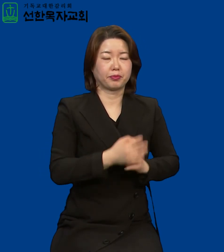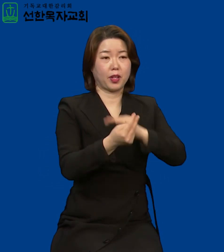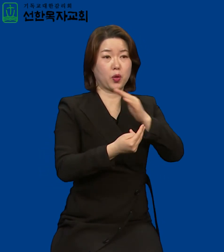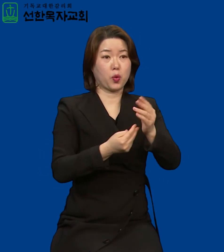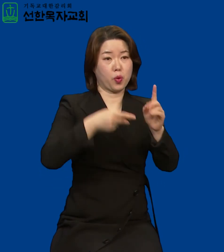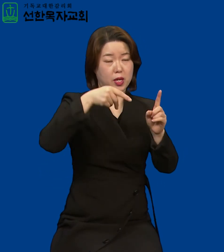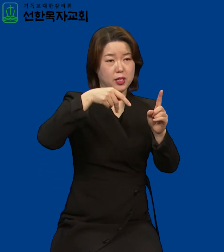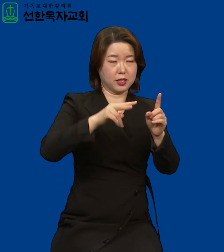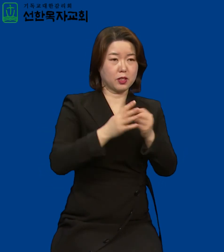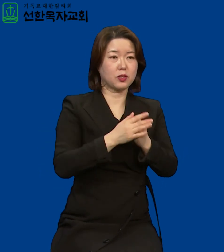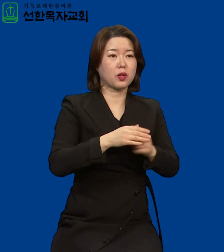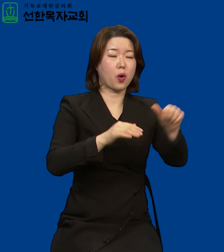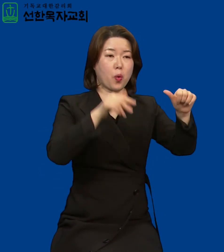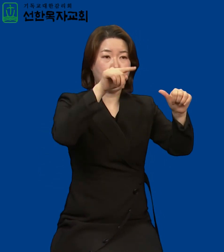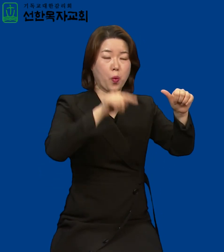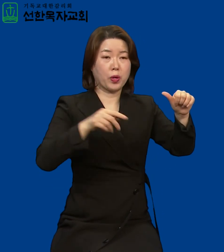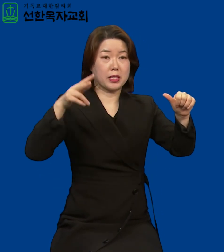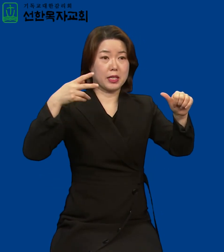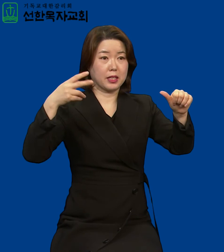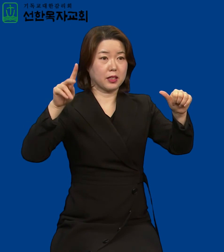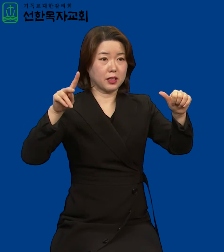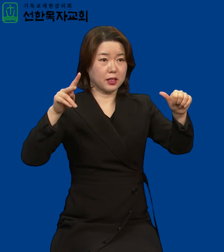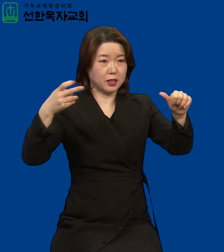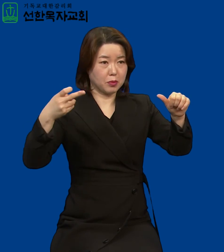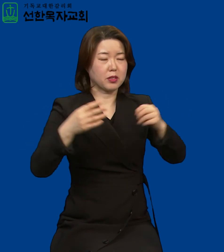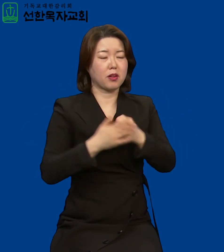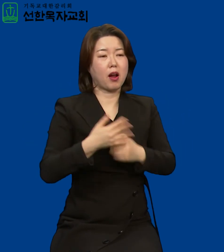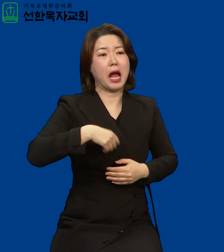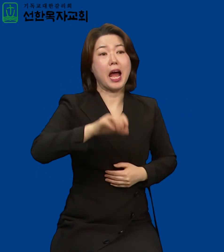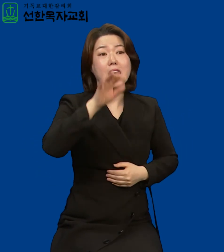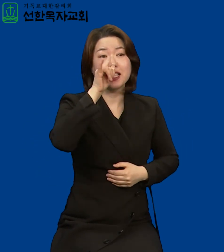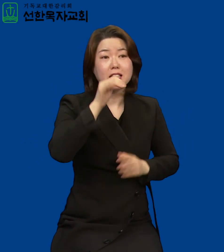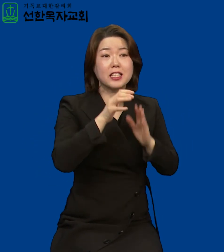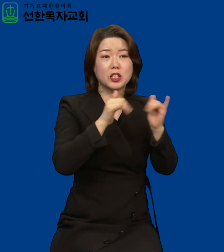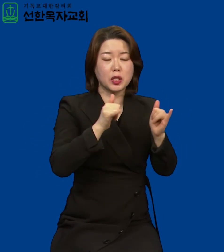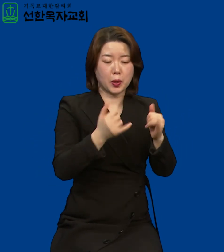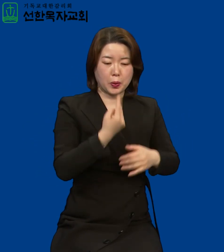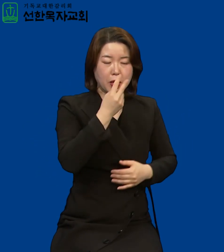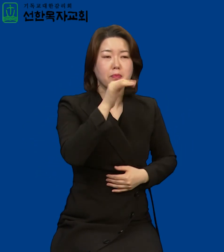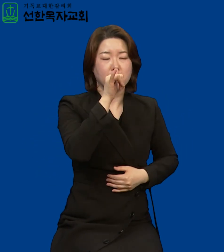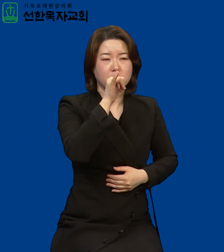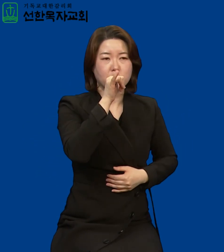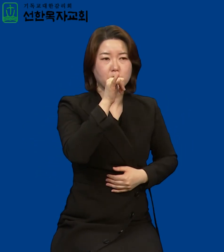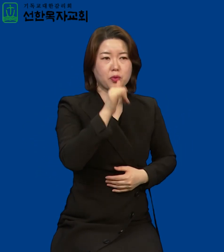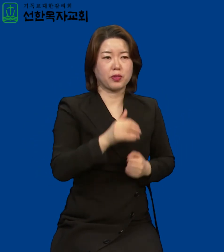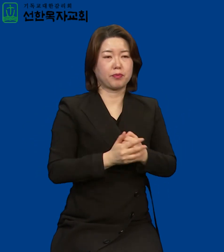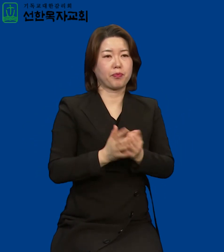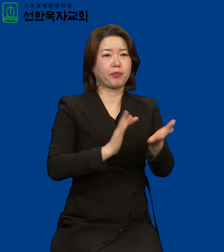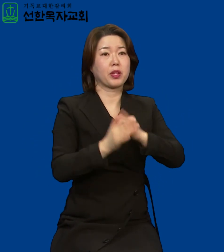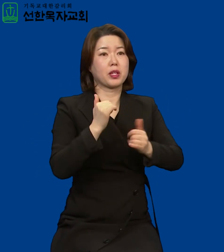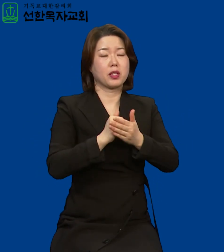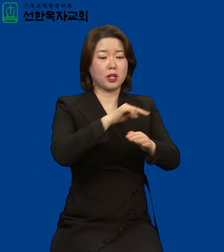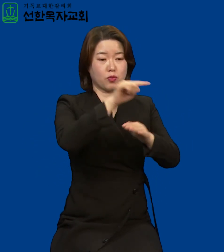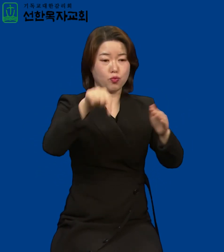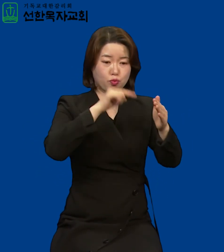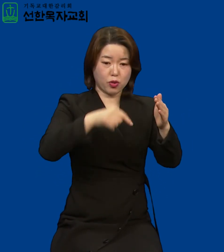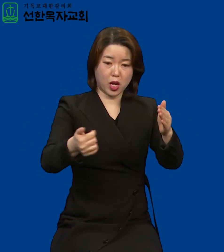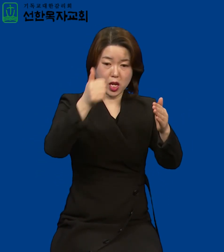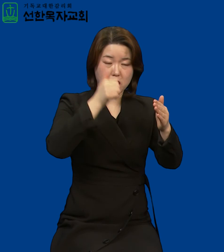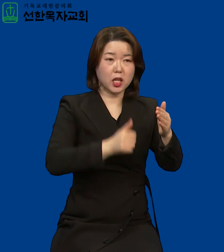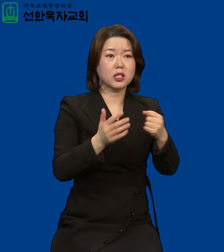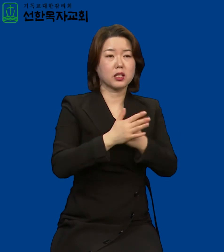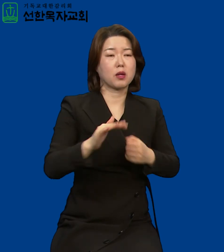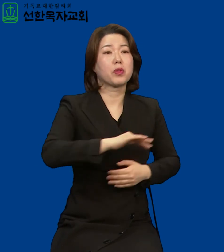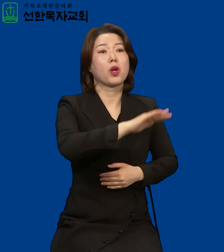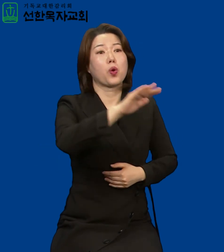5장 12절 아들이 있는 자에게는 생명이 있고, 예수님이 우리 안에 계시니까